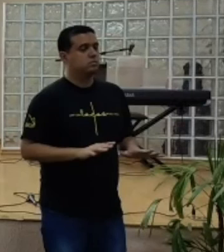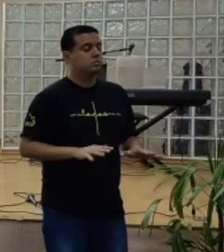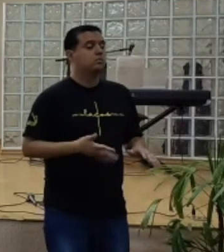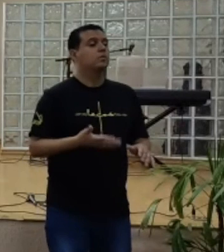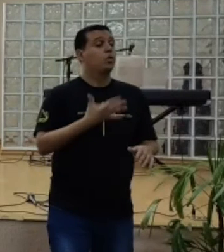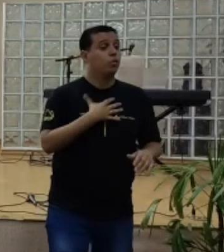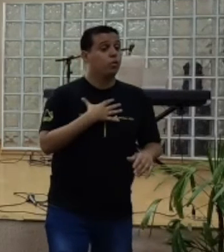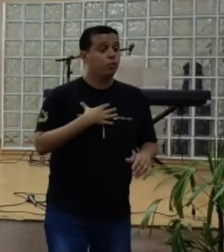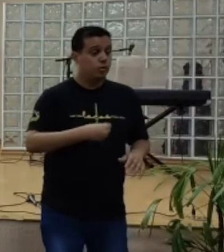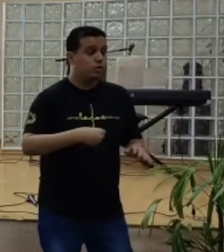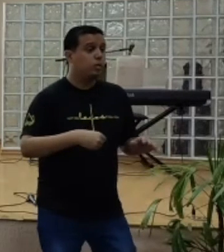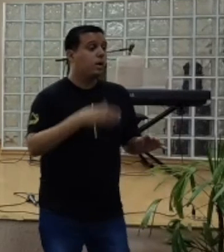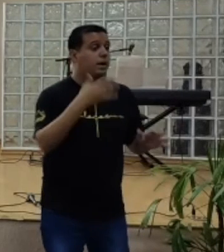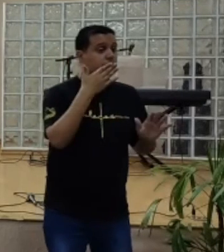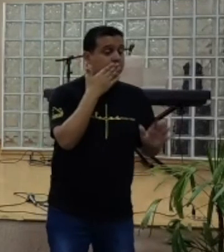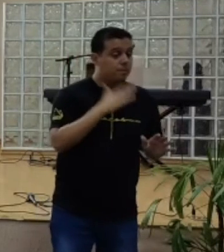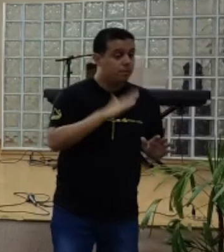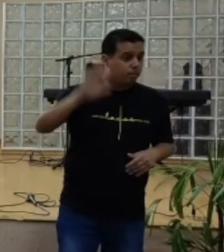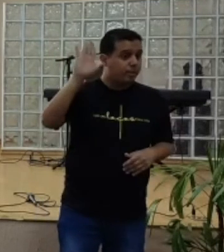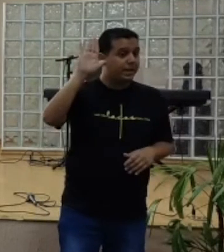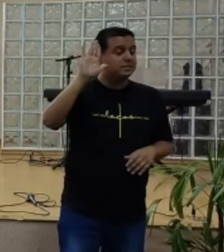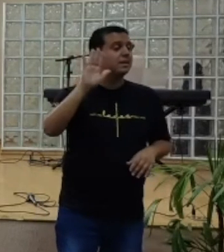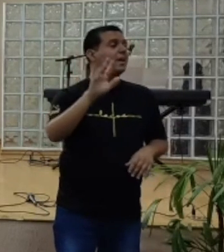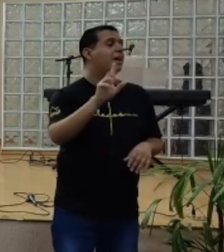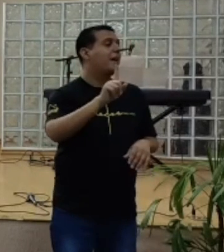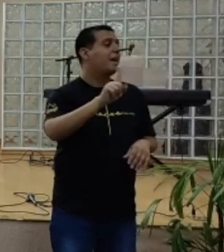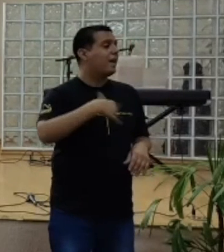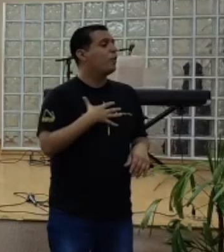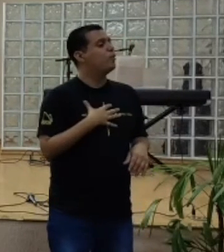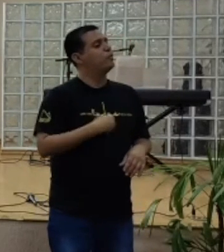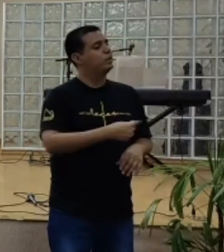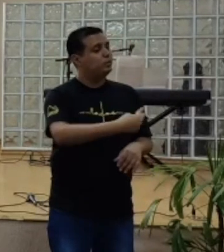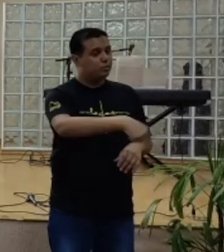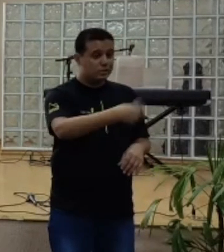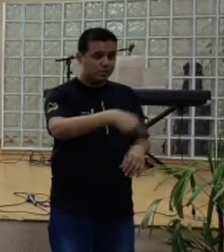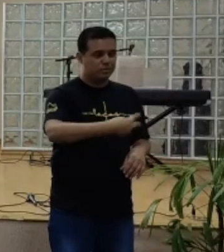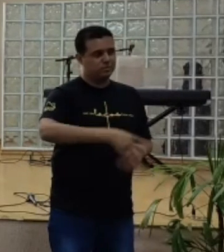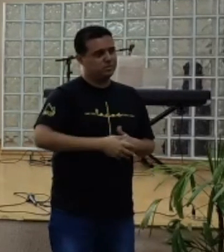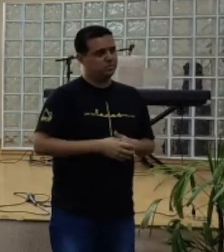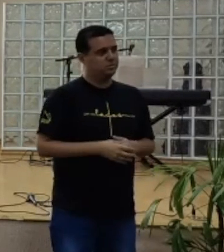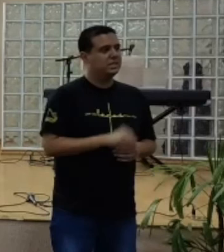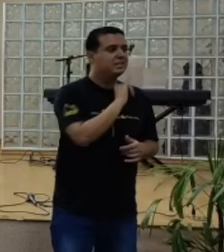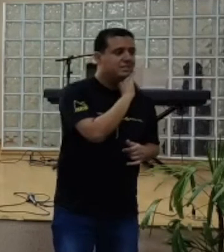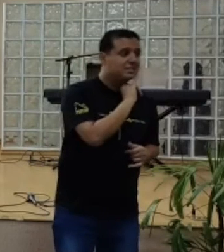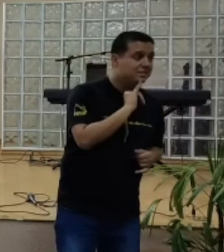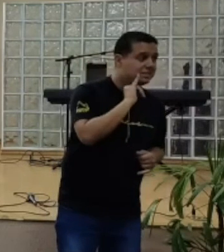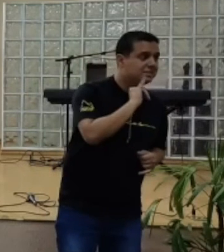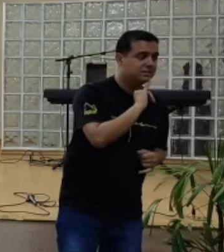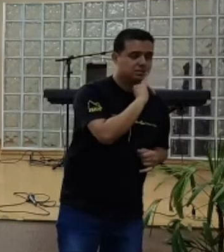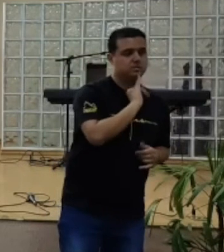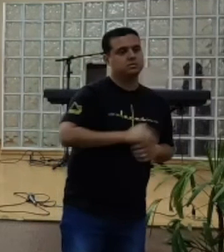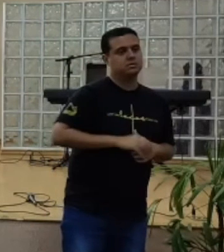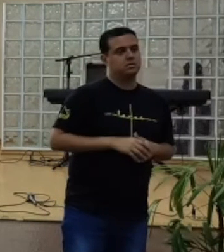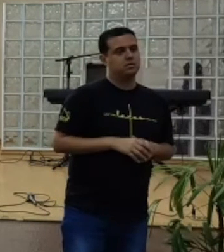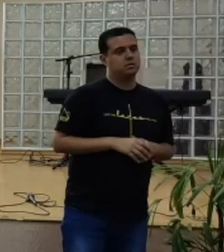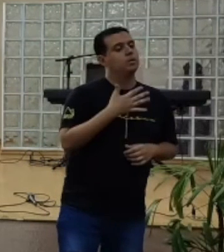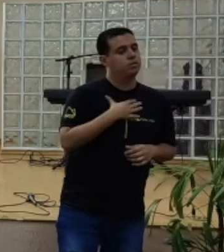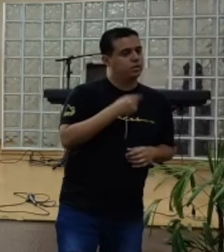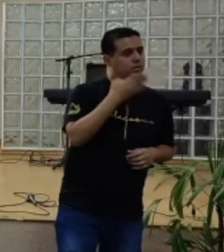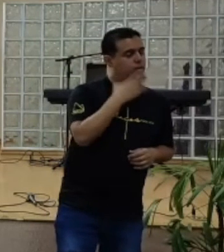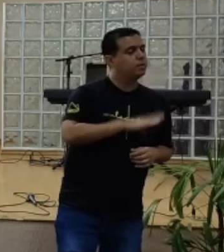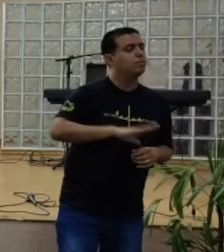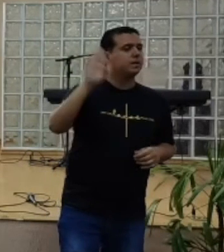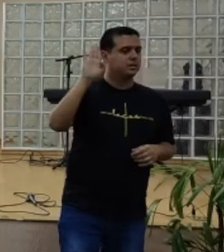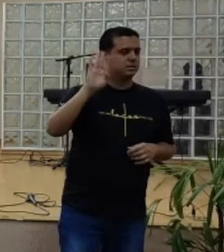o segundo. Isaac foi nascido da promessa. E Deus deixa isso muito claro lá nos textos